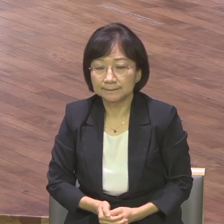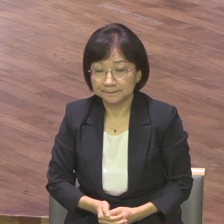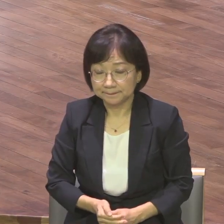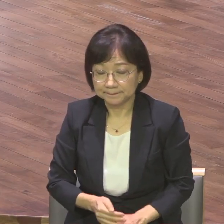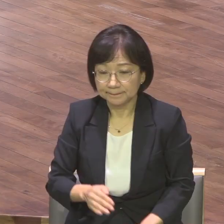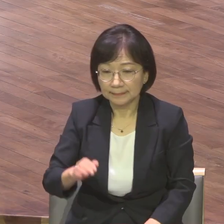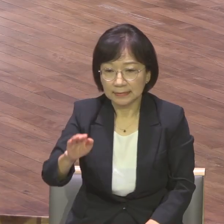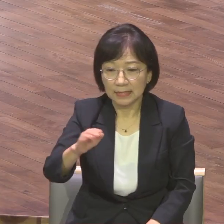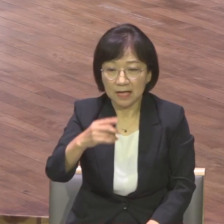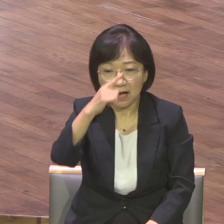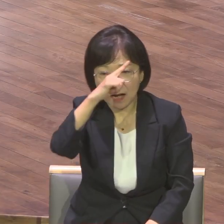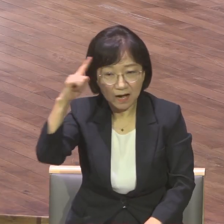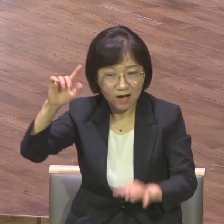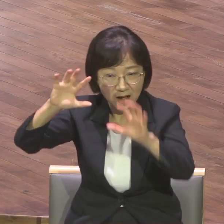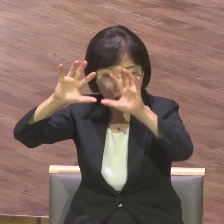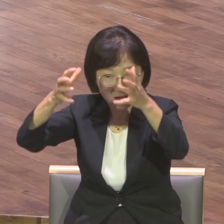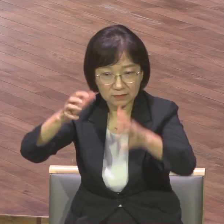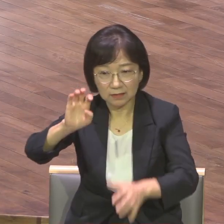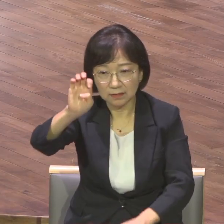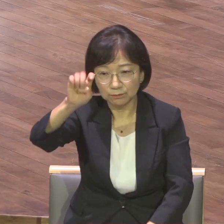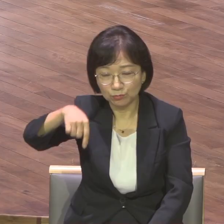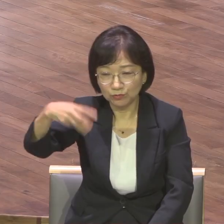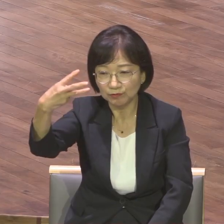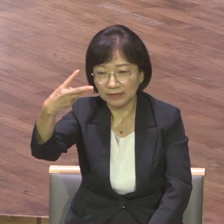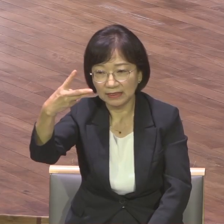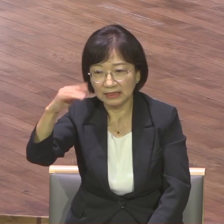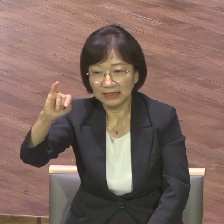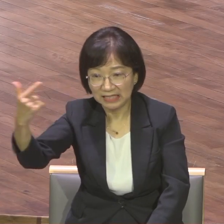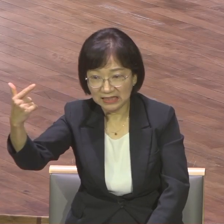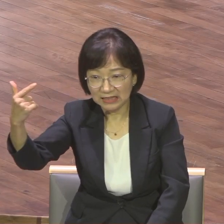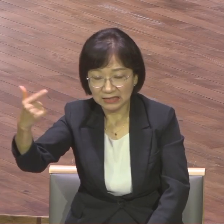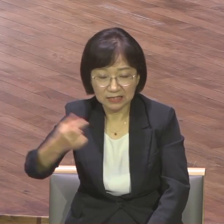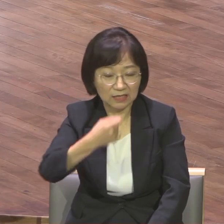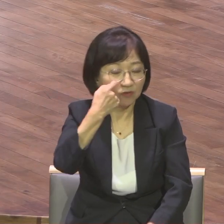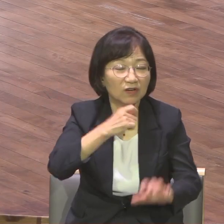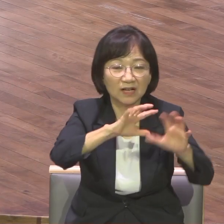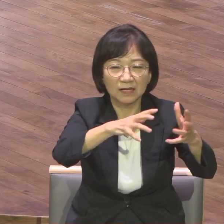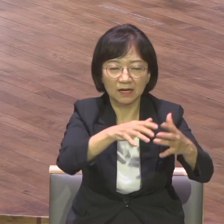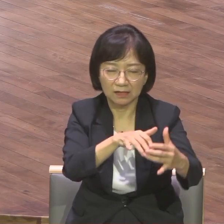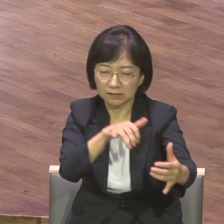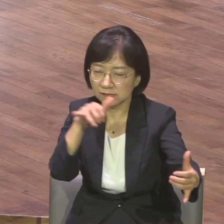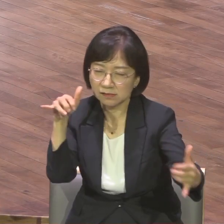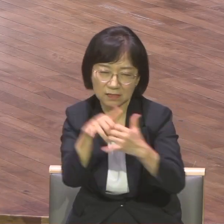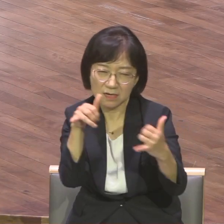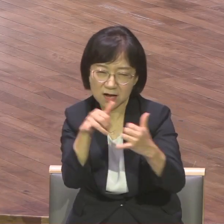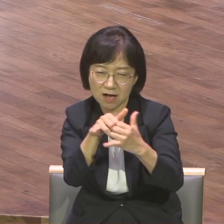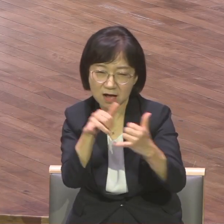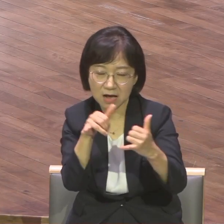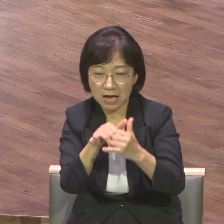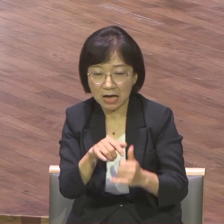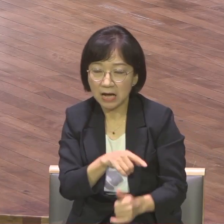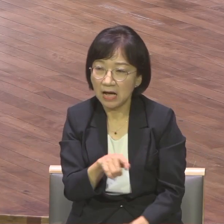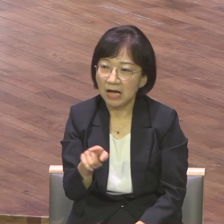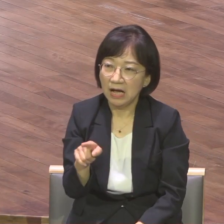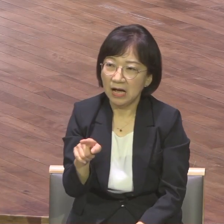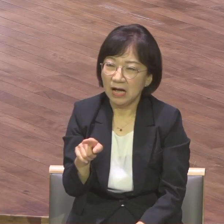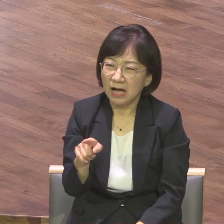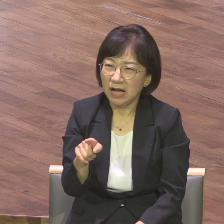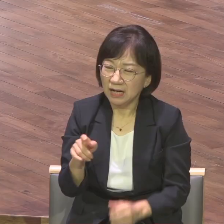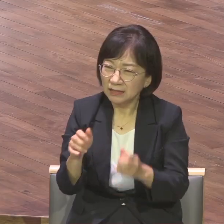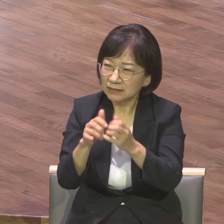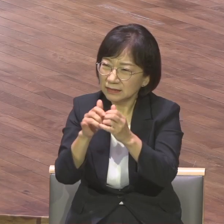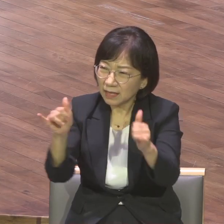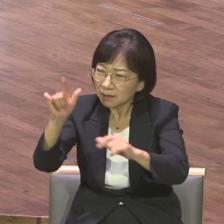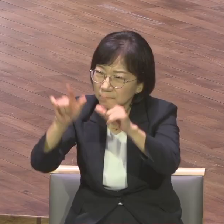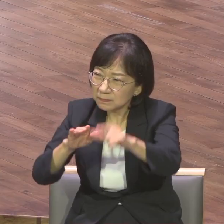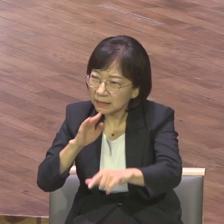그러니까 푸틴이 이렇게 이 우크라이나 전쟁을 보면 도대체 어떻게 인간 양심으로 저런 짓을 할 수